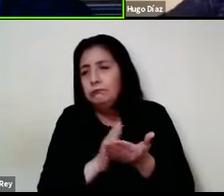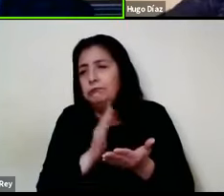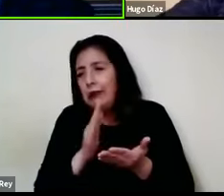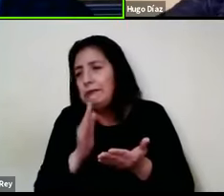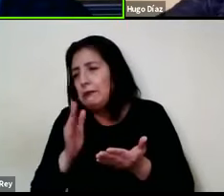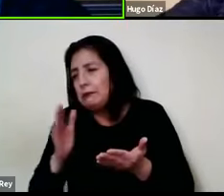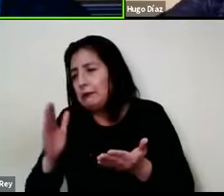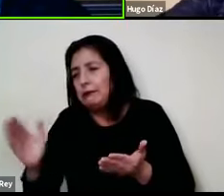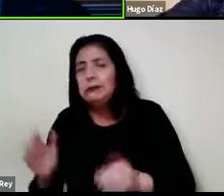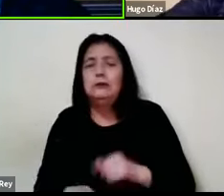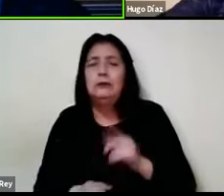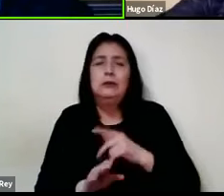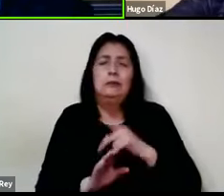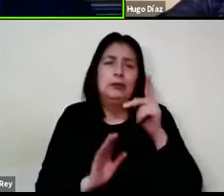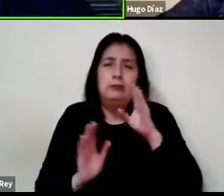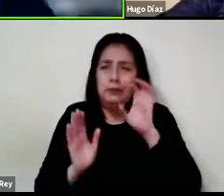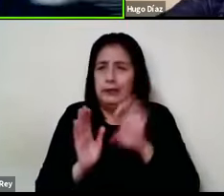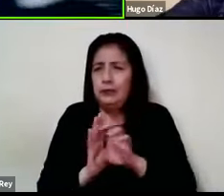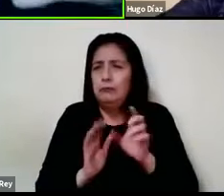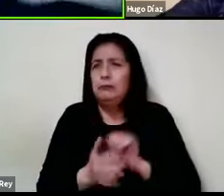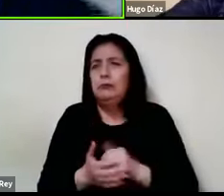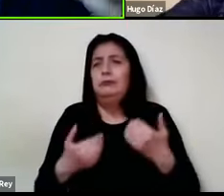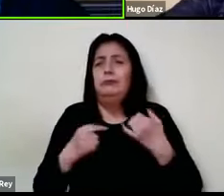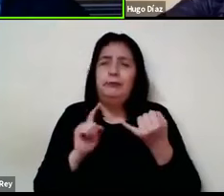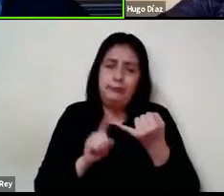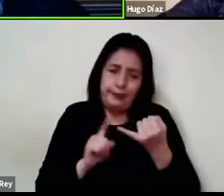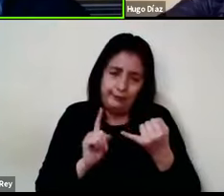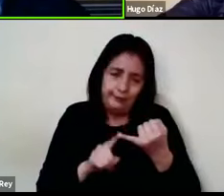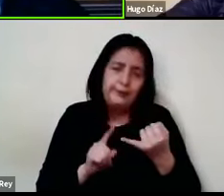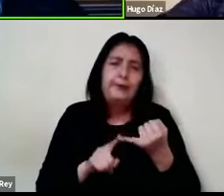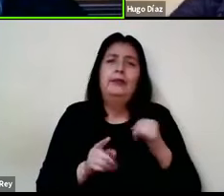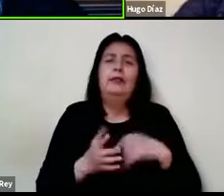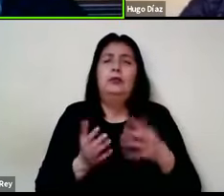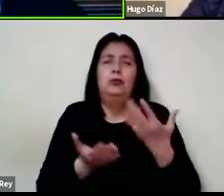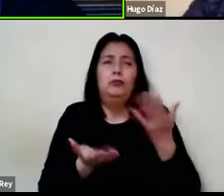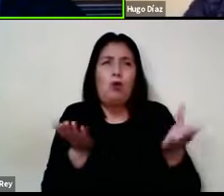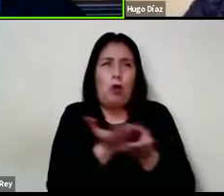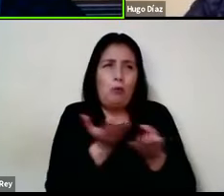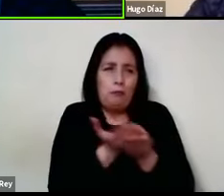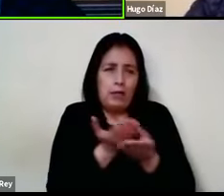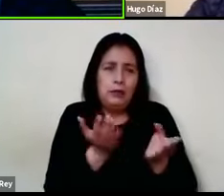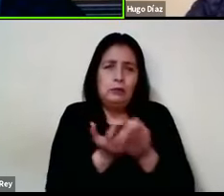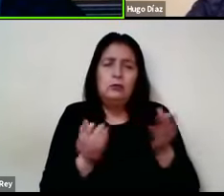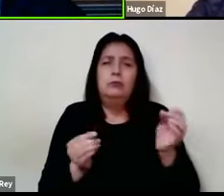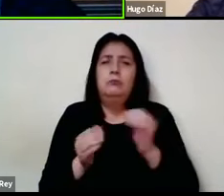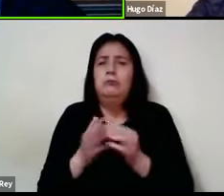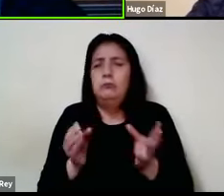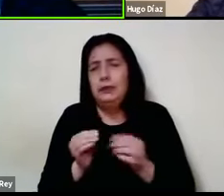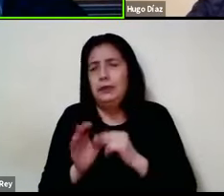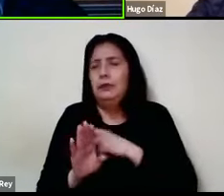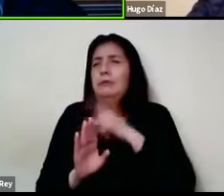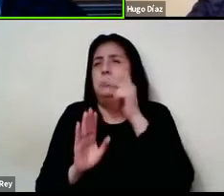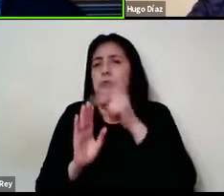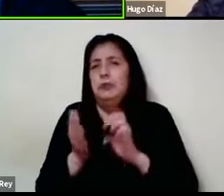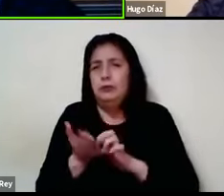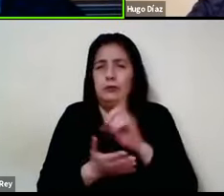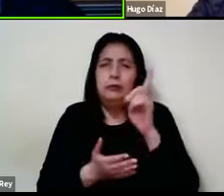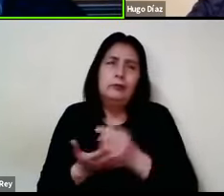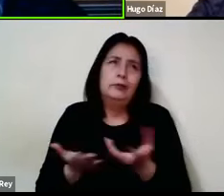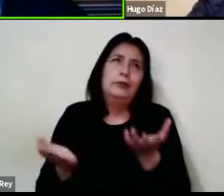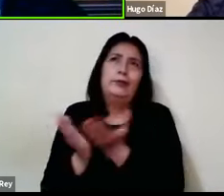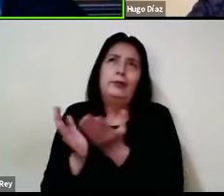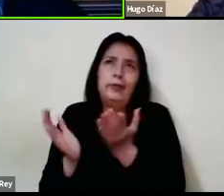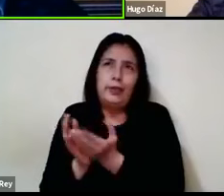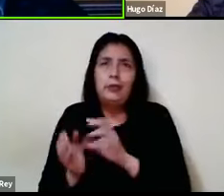pasos? En la programación, por ejemplo, tienes que empezar a juntar documentos para proyectar junto al proyecto educativo institucional y a